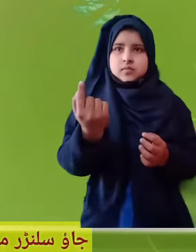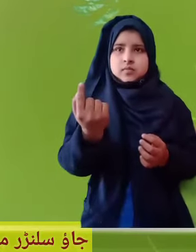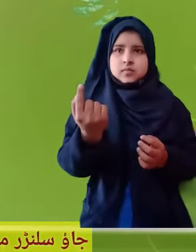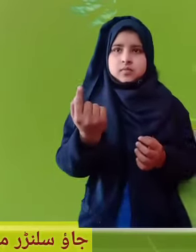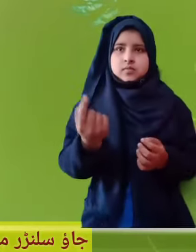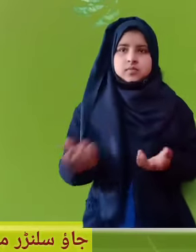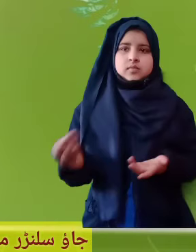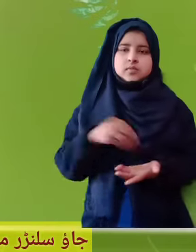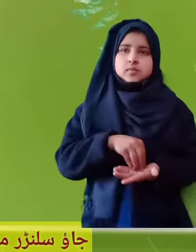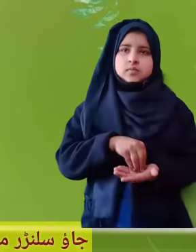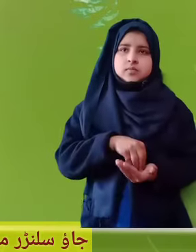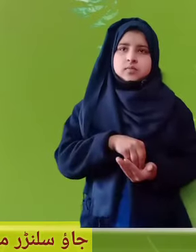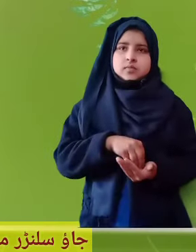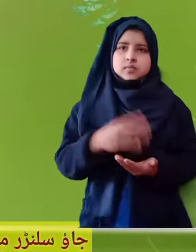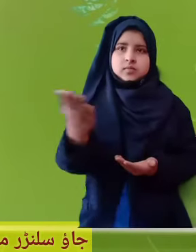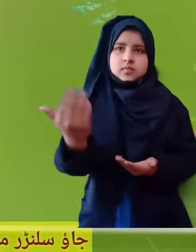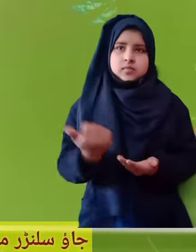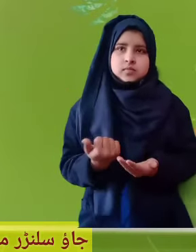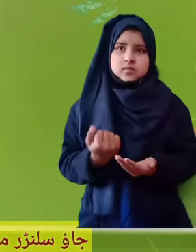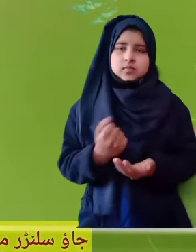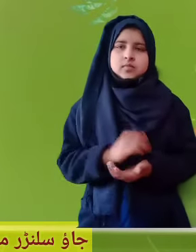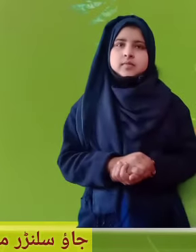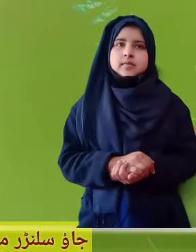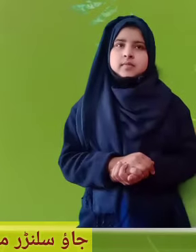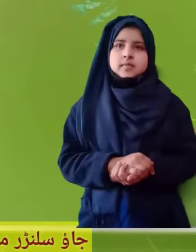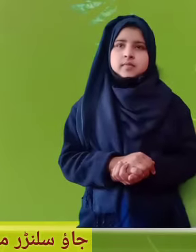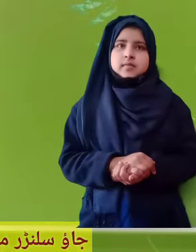गैस भरवा लाओ।